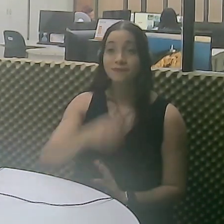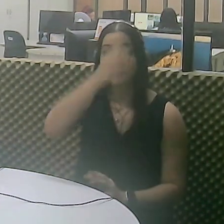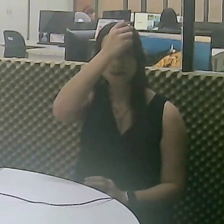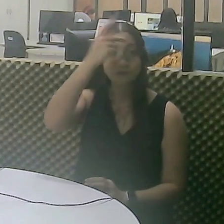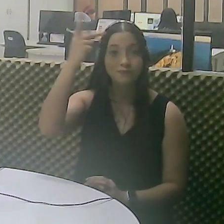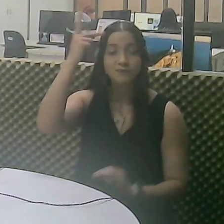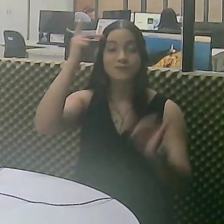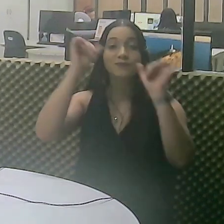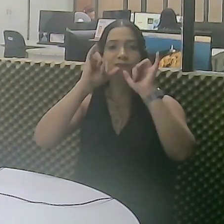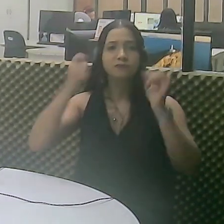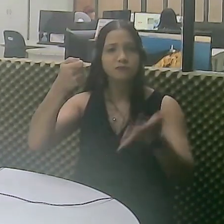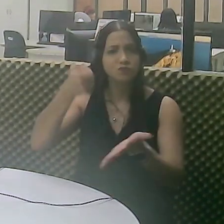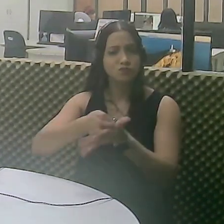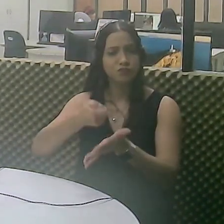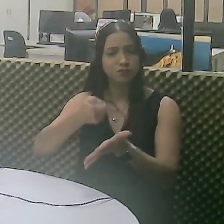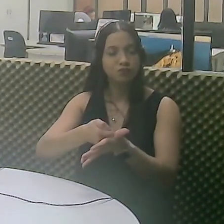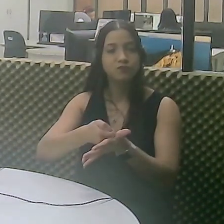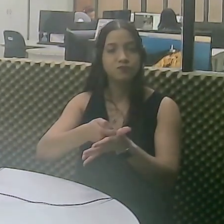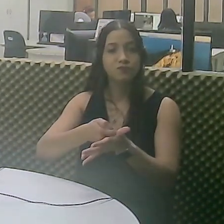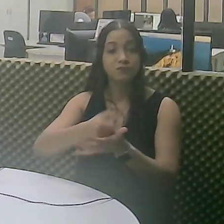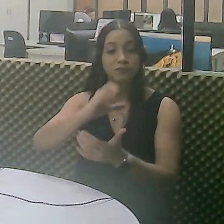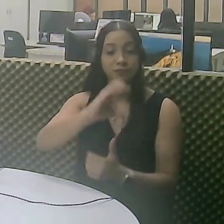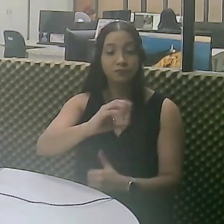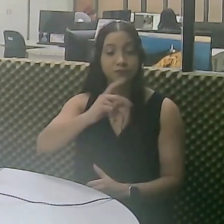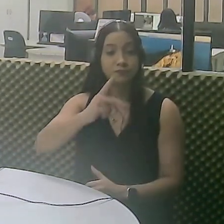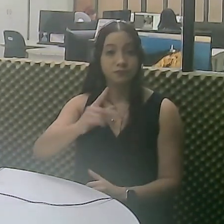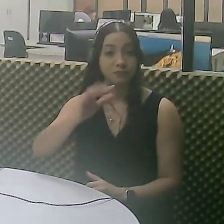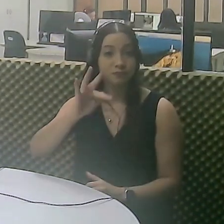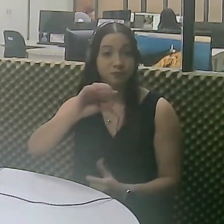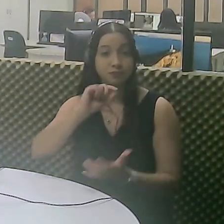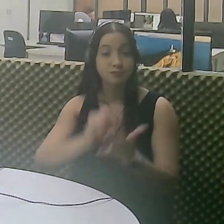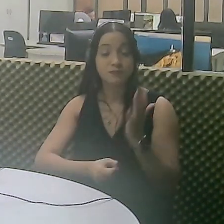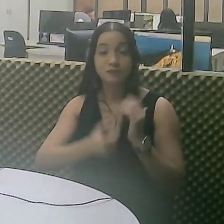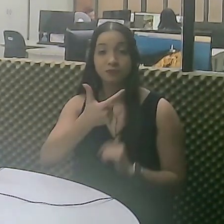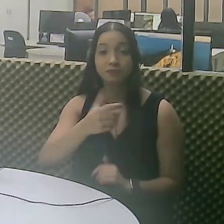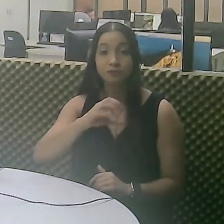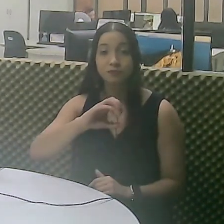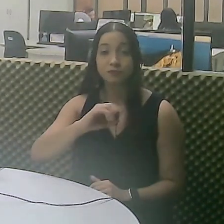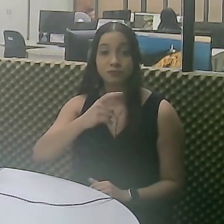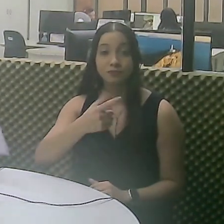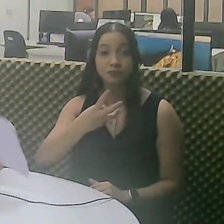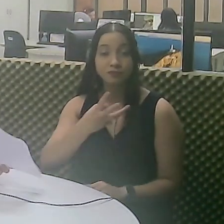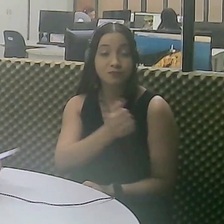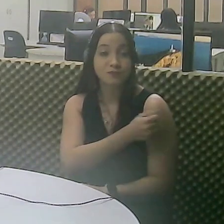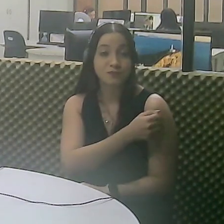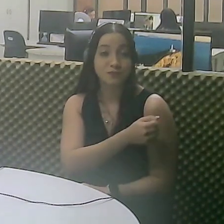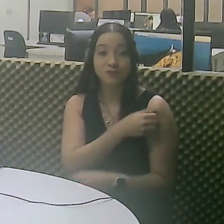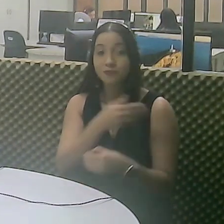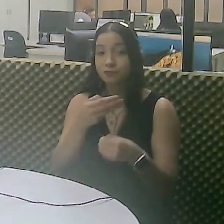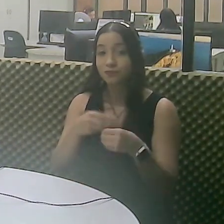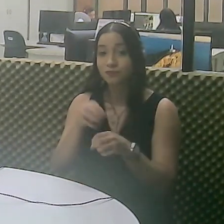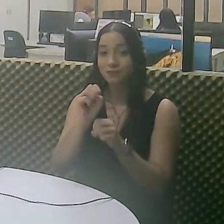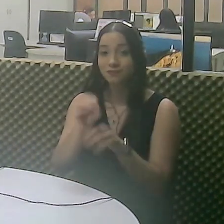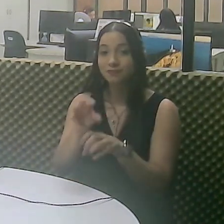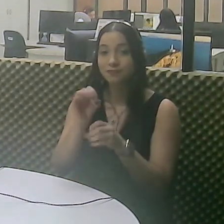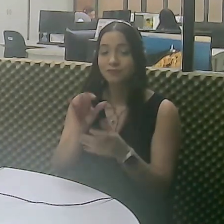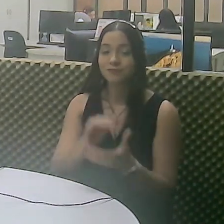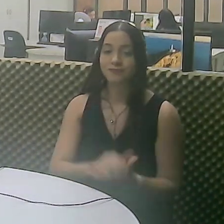Prefeitura informa sobre exigência de CPF para as matrículas 2024 de alunos da rede municipal de